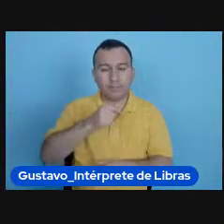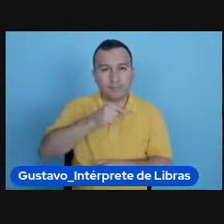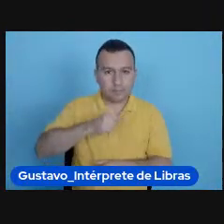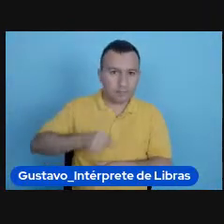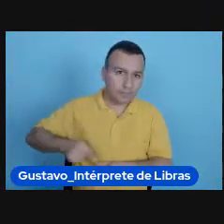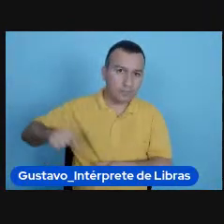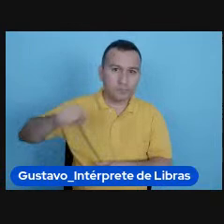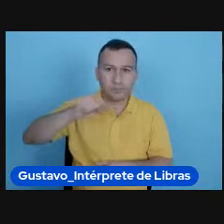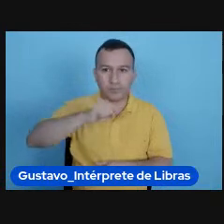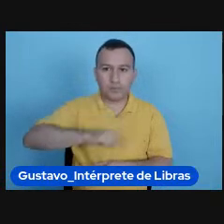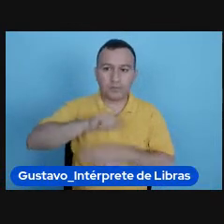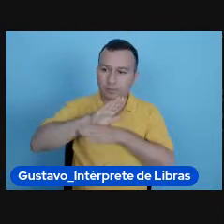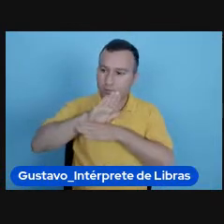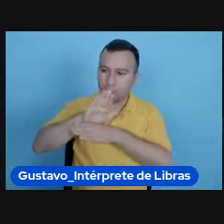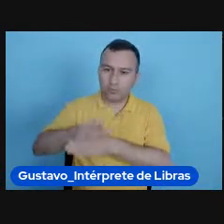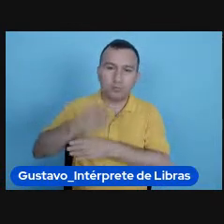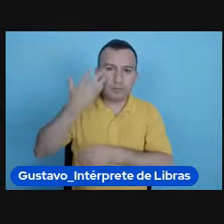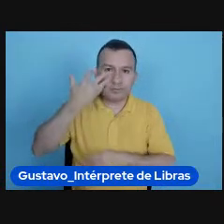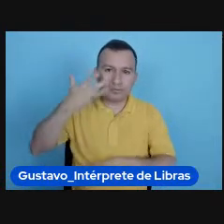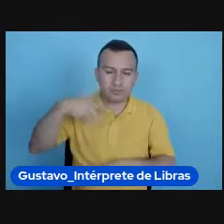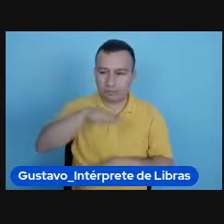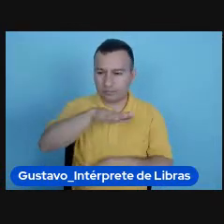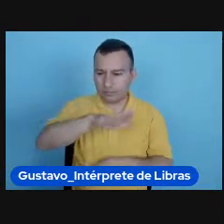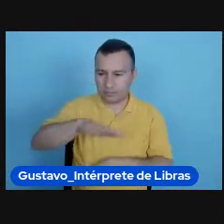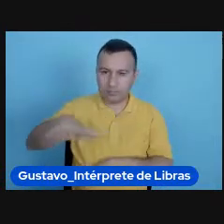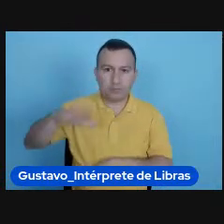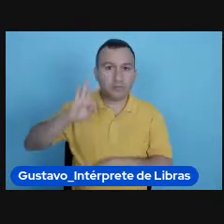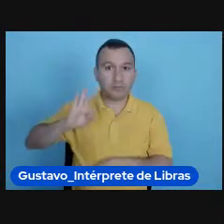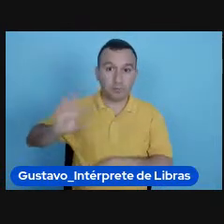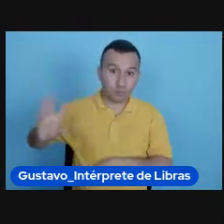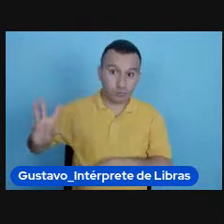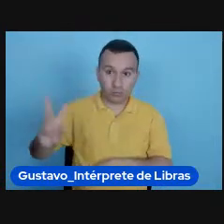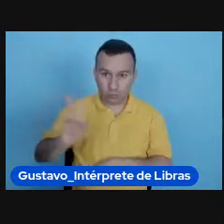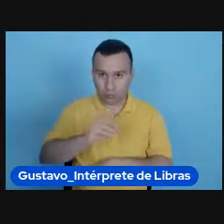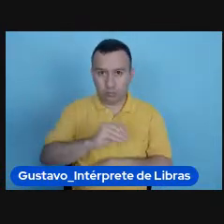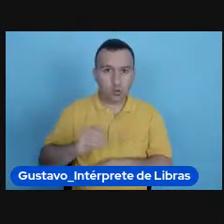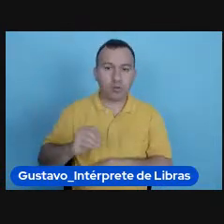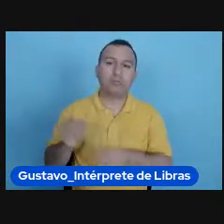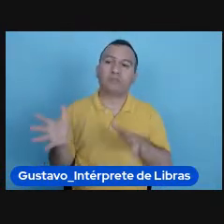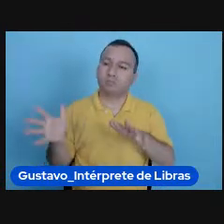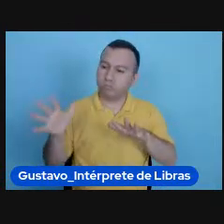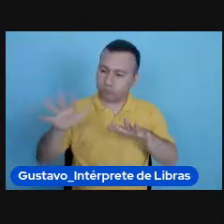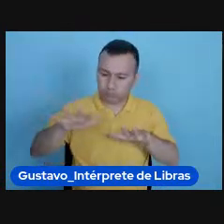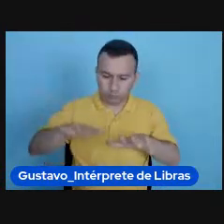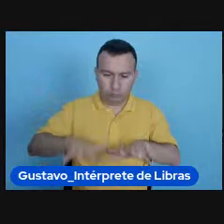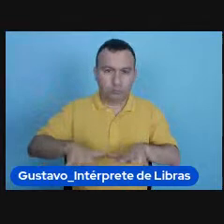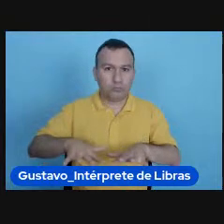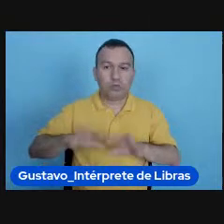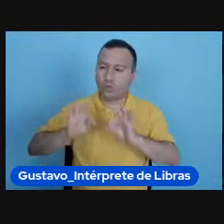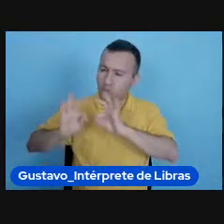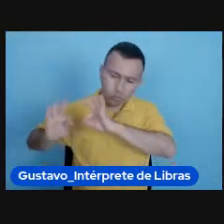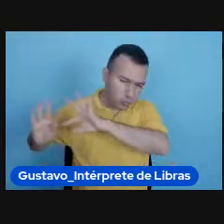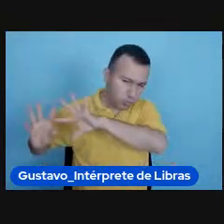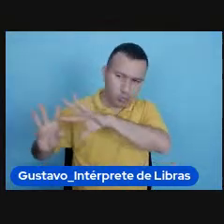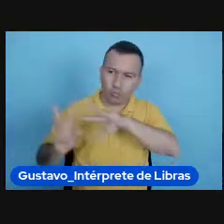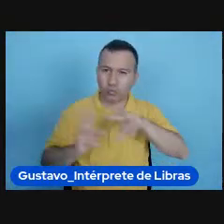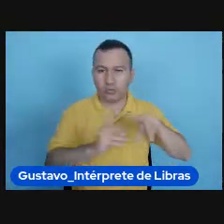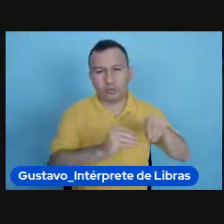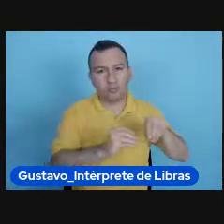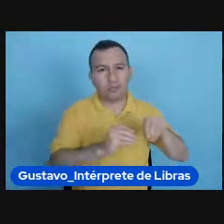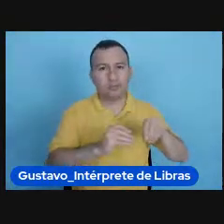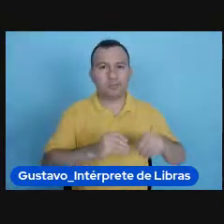e até é redundante falar, mas inclusão sem exceção, sem deixar ninguém de fora.